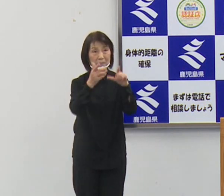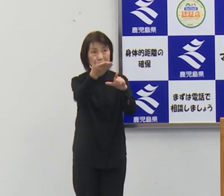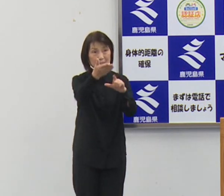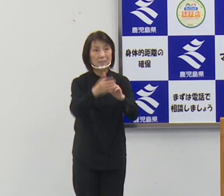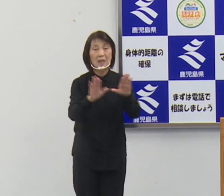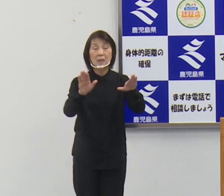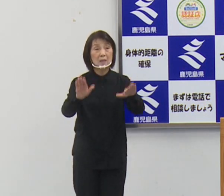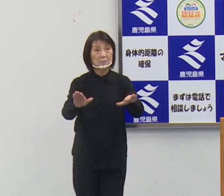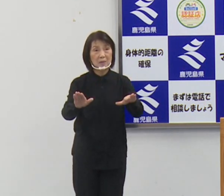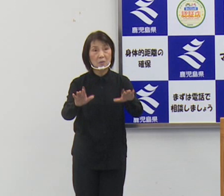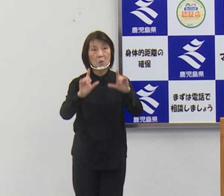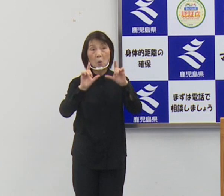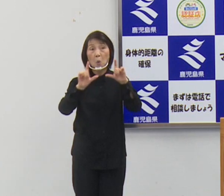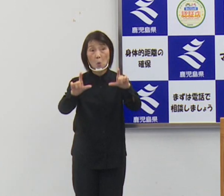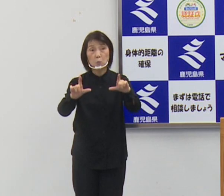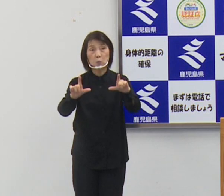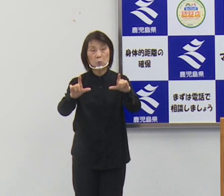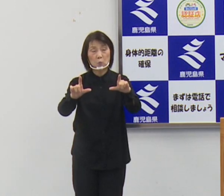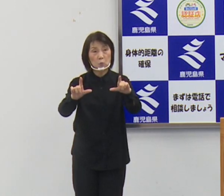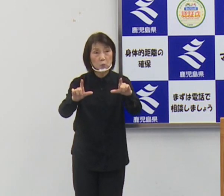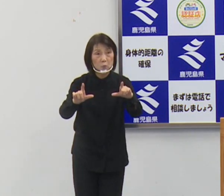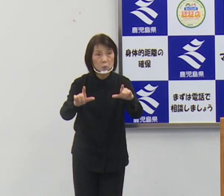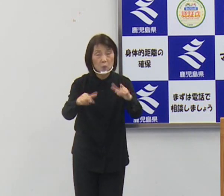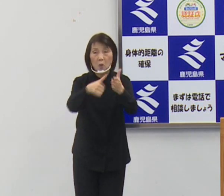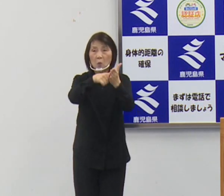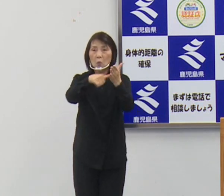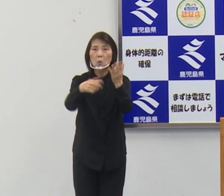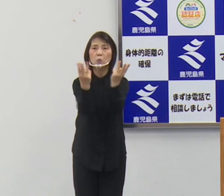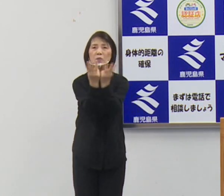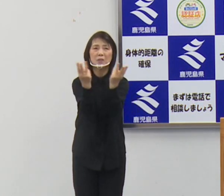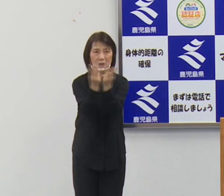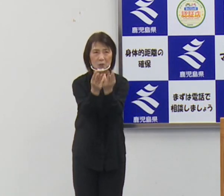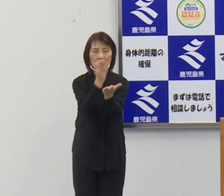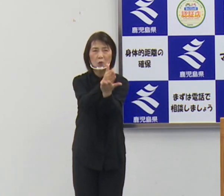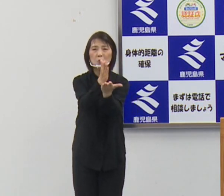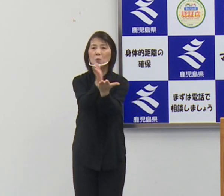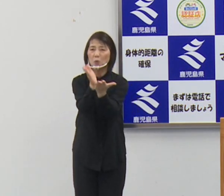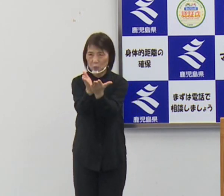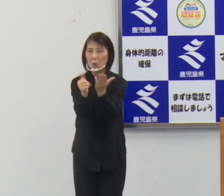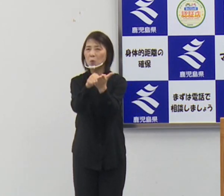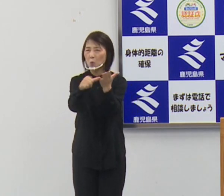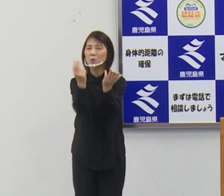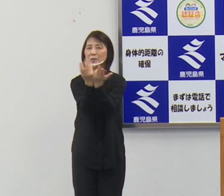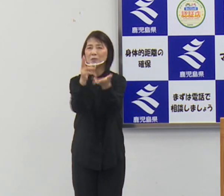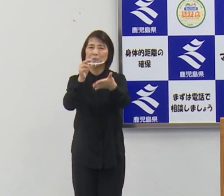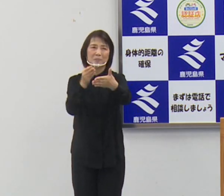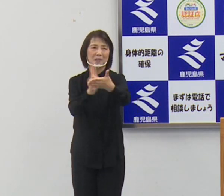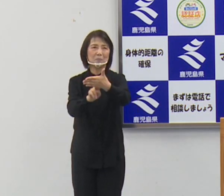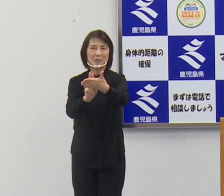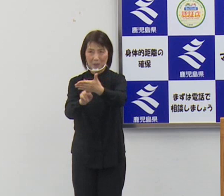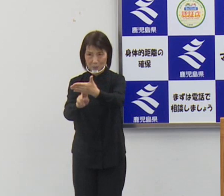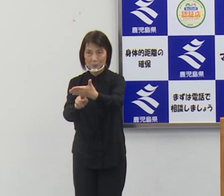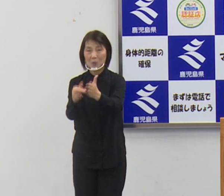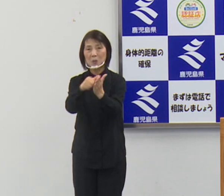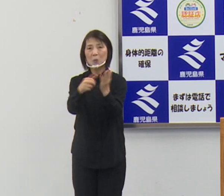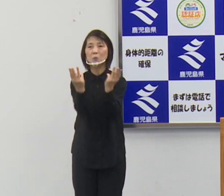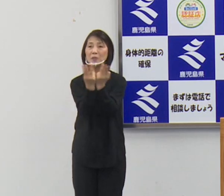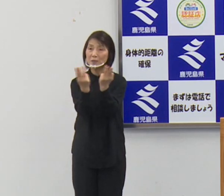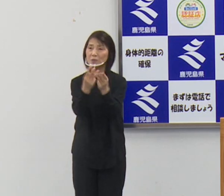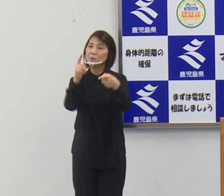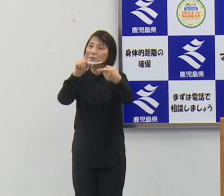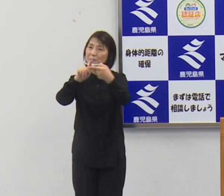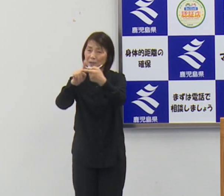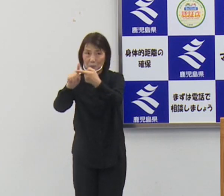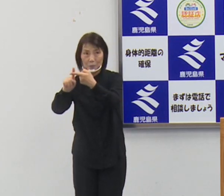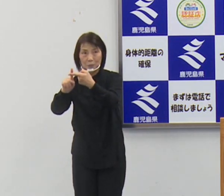すみません、今の補足しておきますが、登録人数というのが各種目競技でありますので、だいたい登録人数プラス、それ